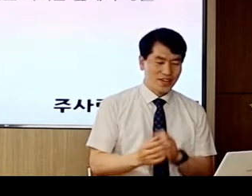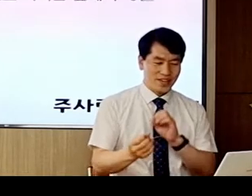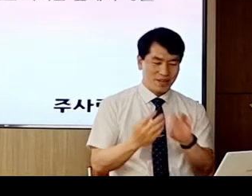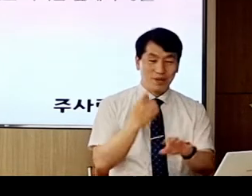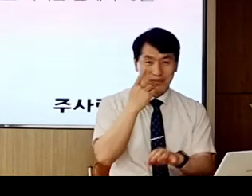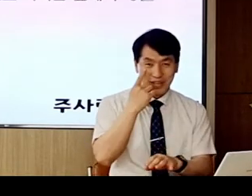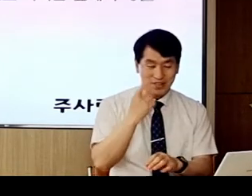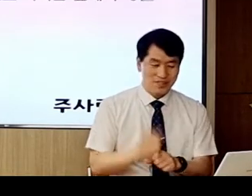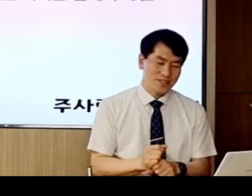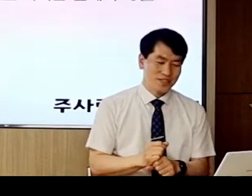네, 답해 보세요.